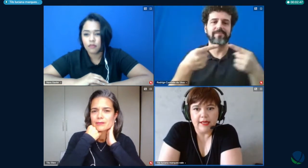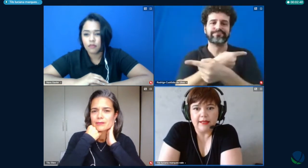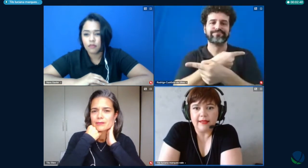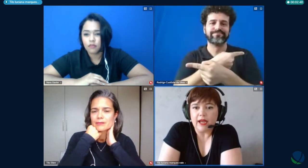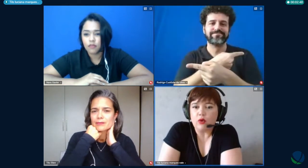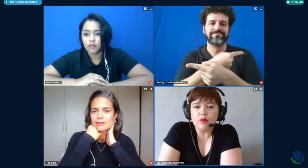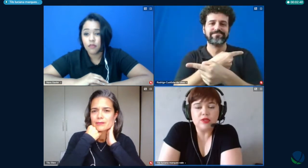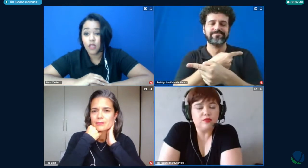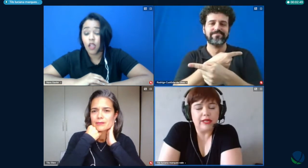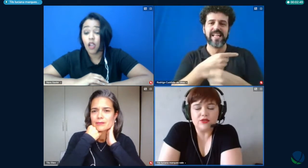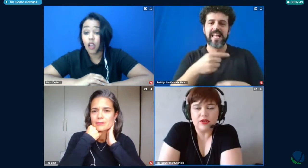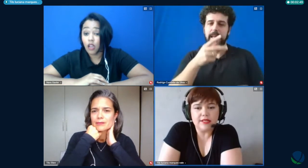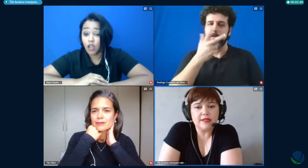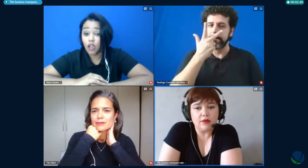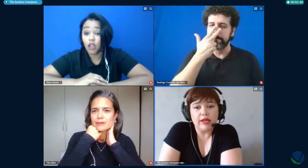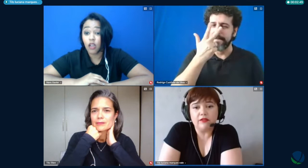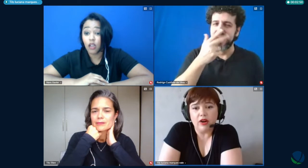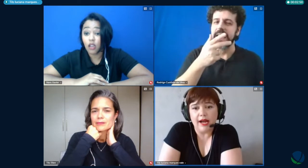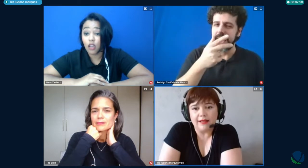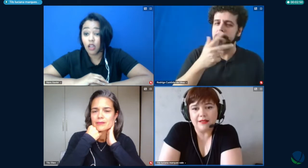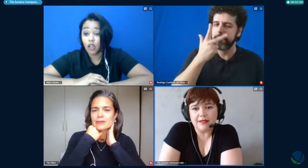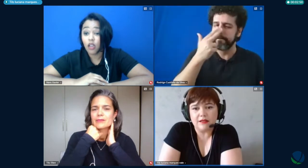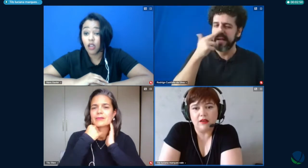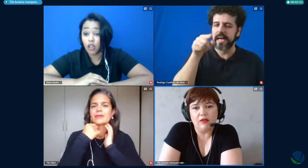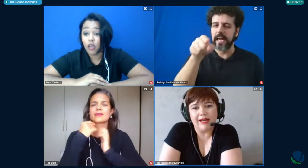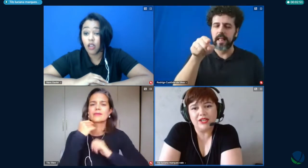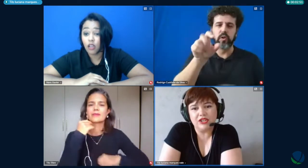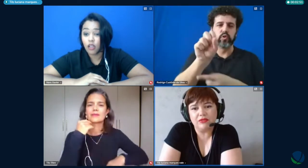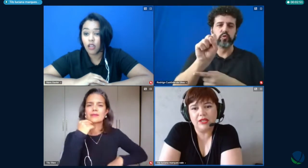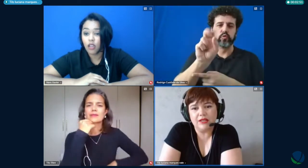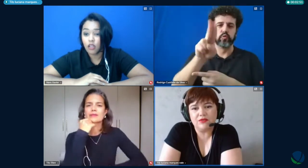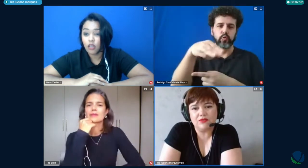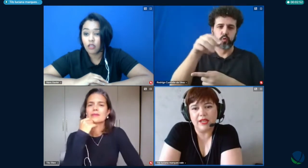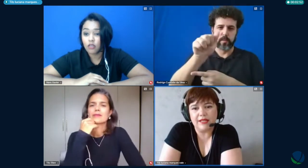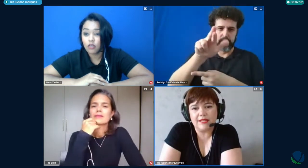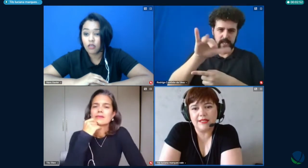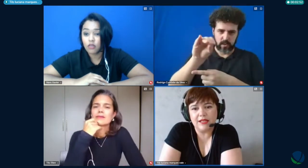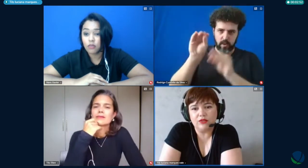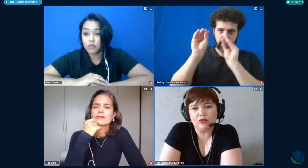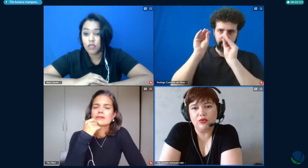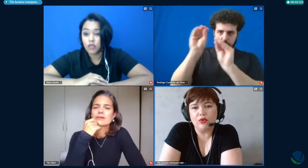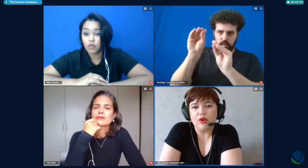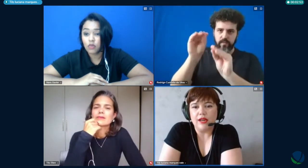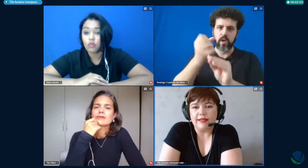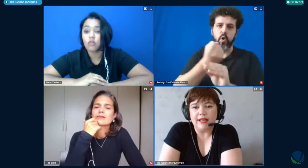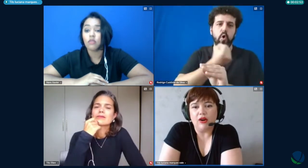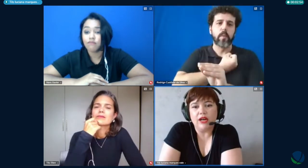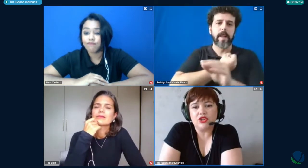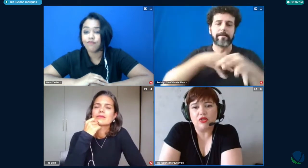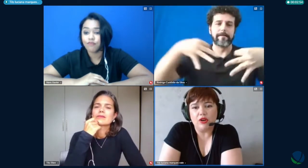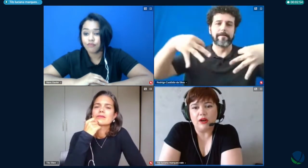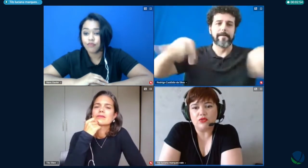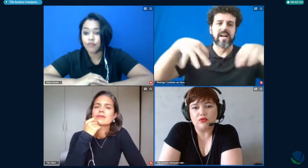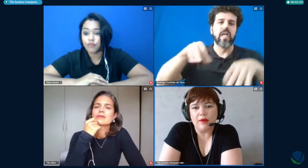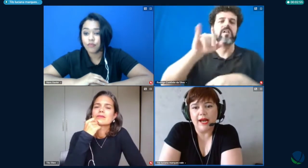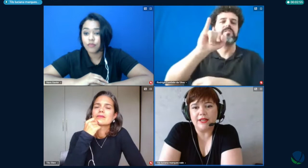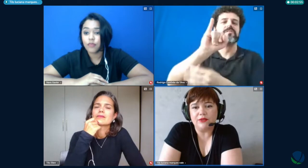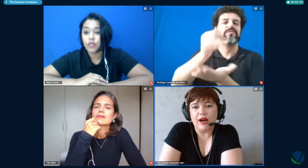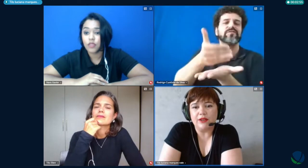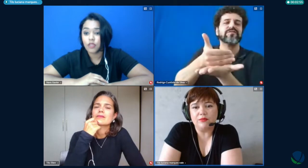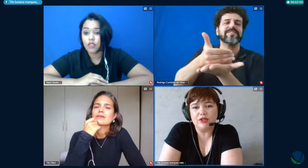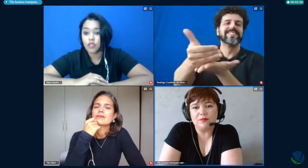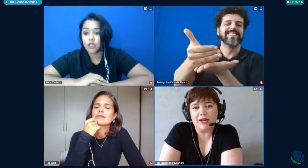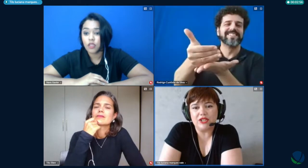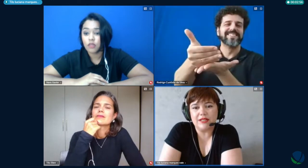ele tem algumas numerações que estão equivocadas. Eu acredito que isso tenha sido, na hora de colocar o